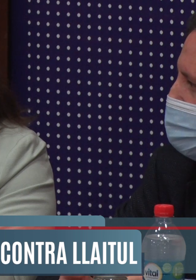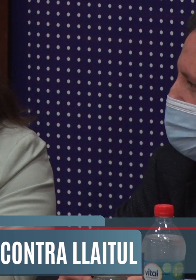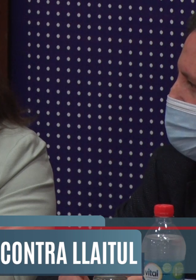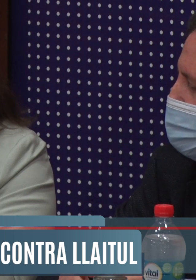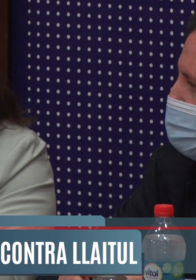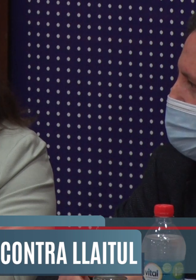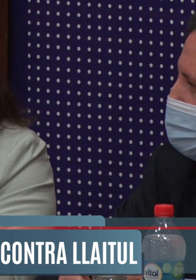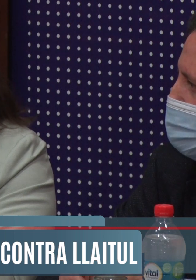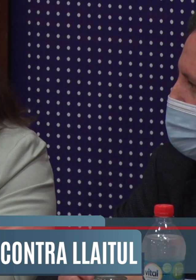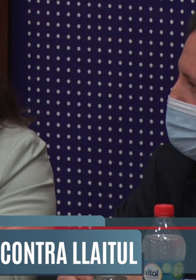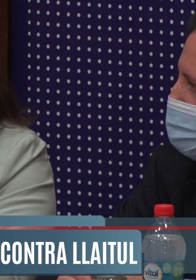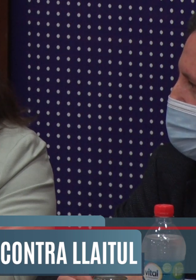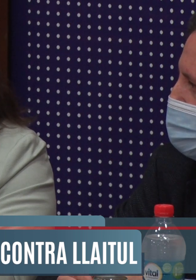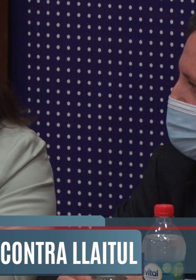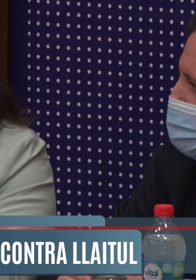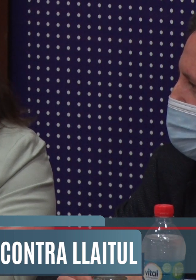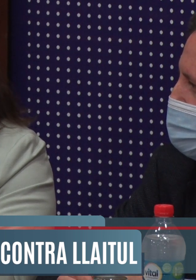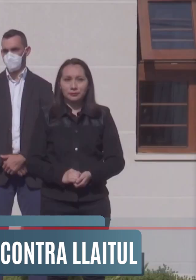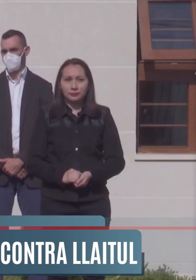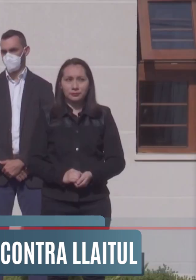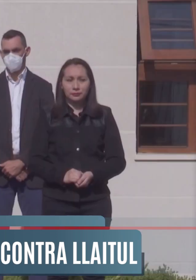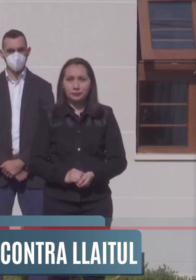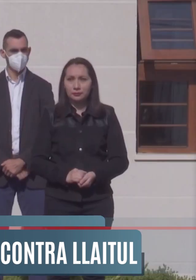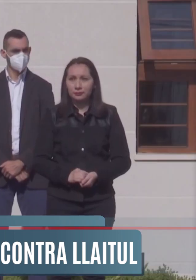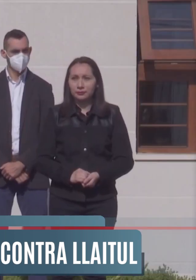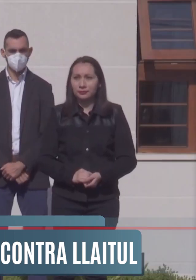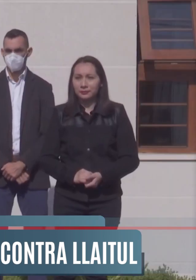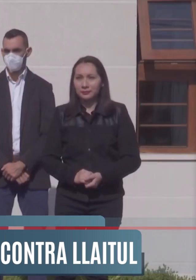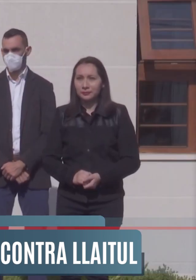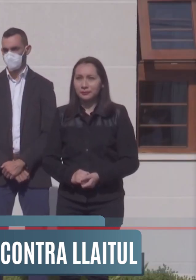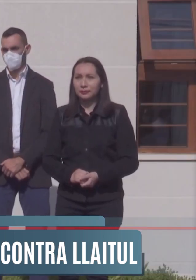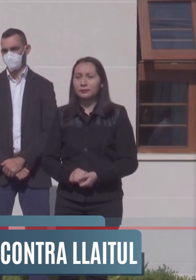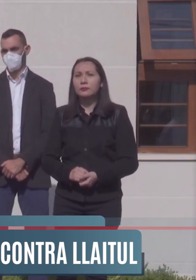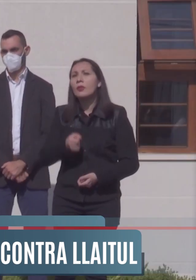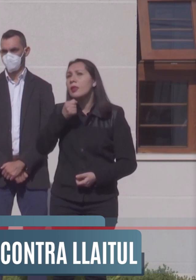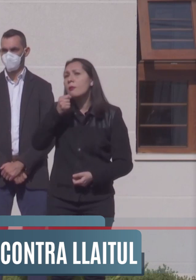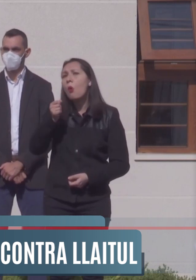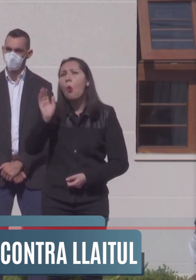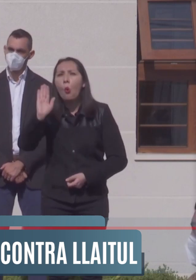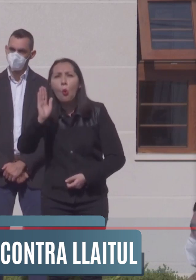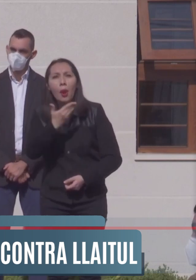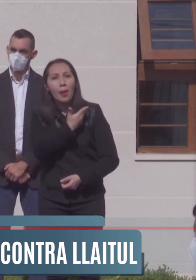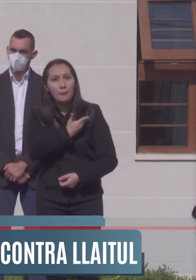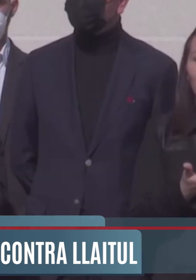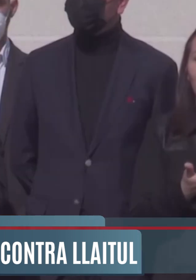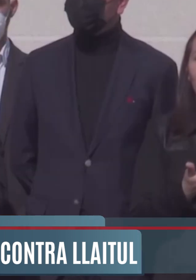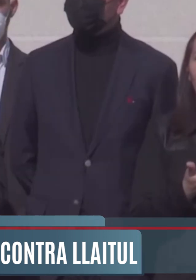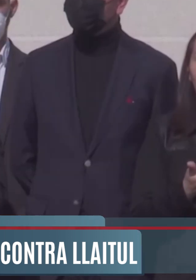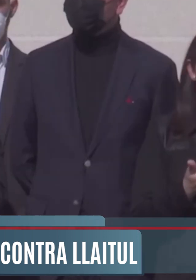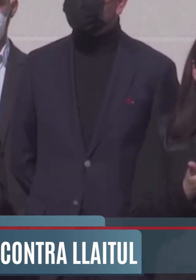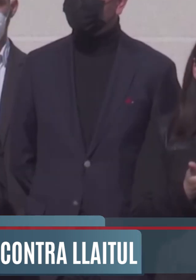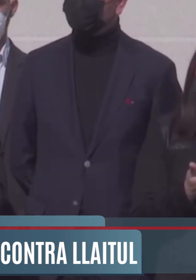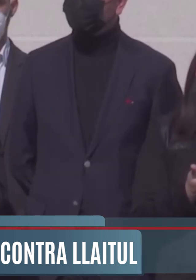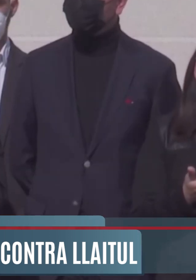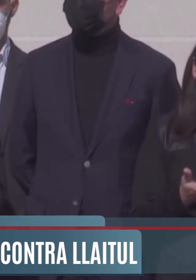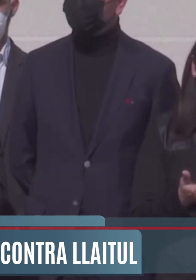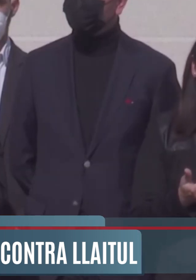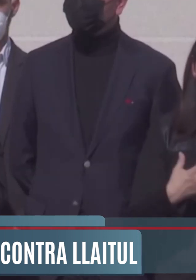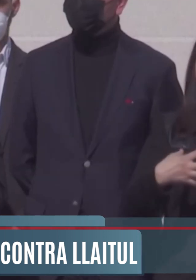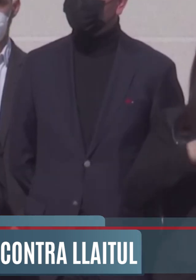después el gobierno desistió de la acción legal. Fue el propio presidente quien dijo que se perseguían delitos y no ideas o